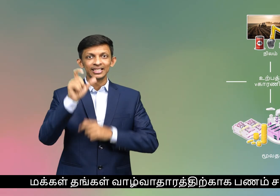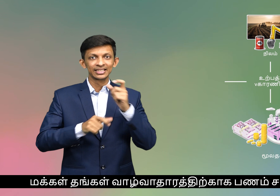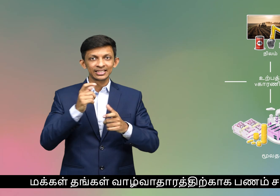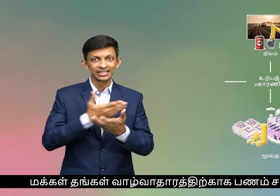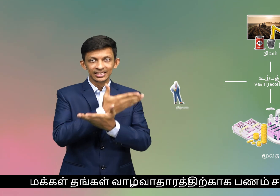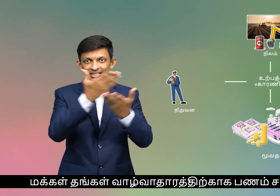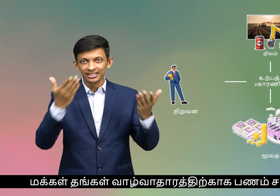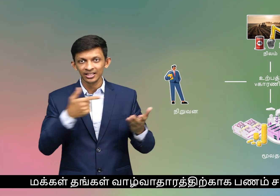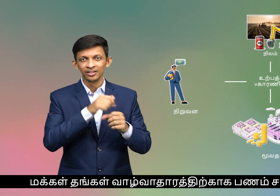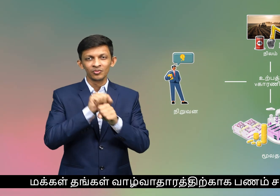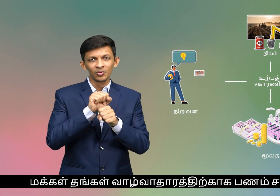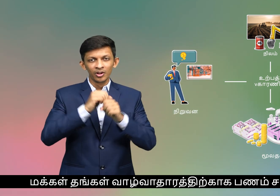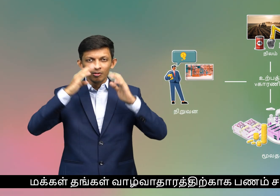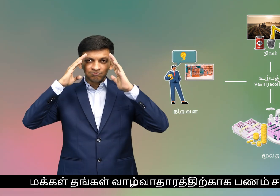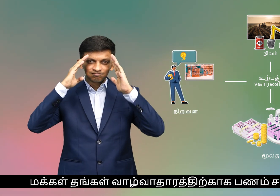மக்கள் தங்கள்